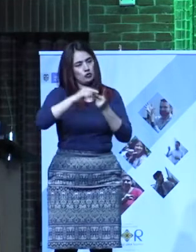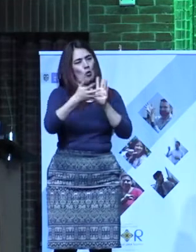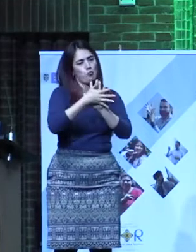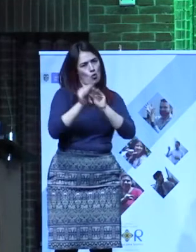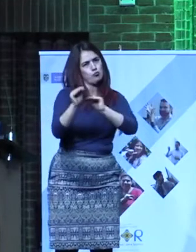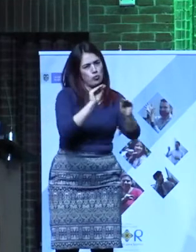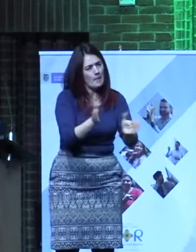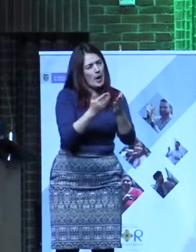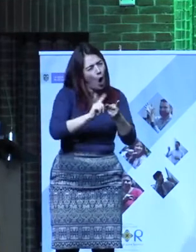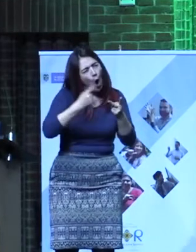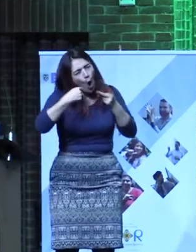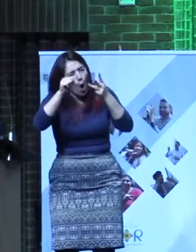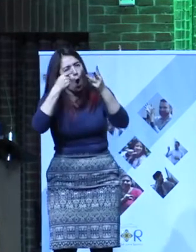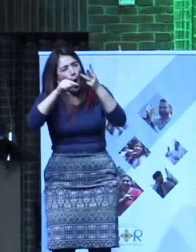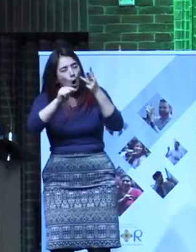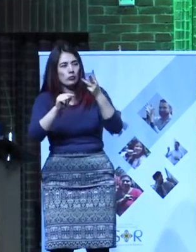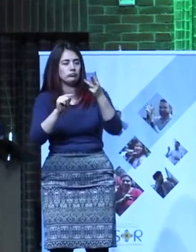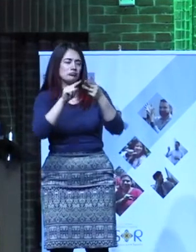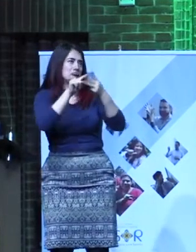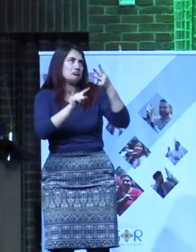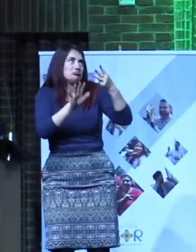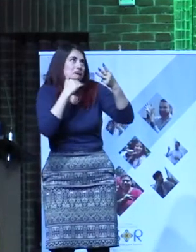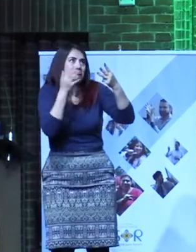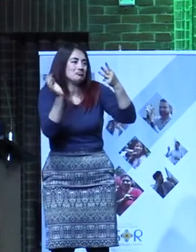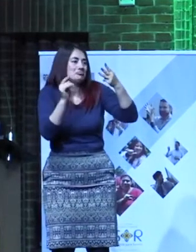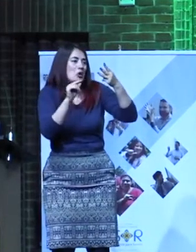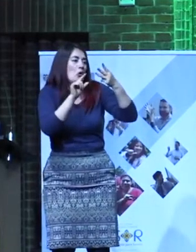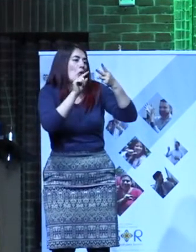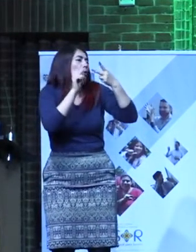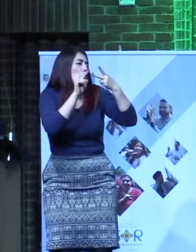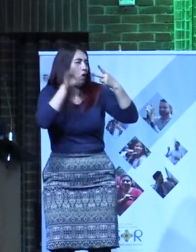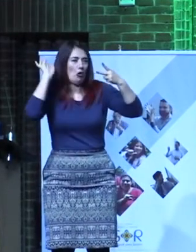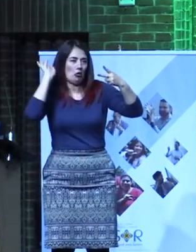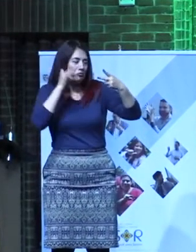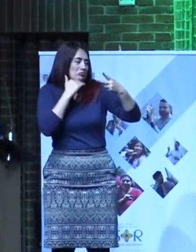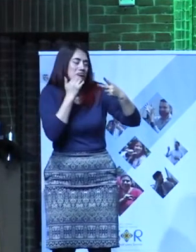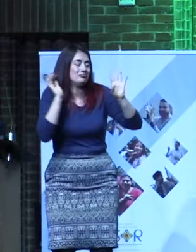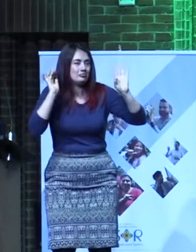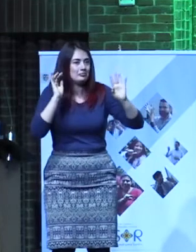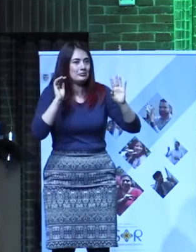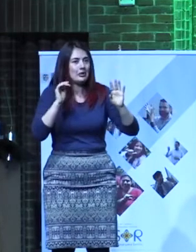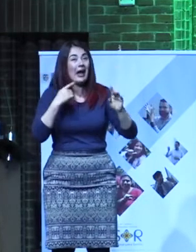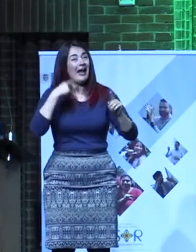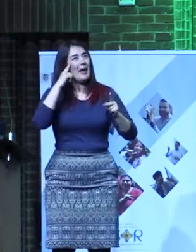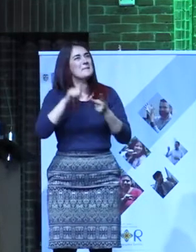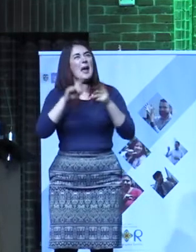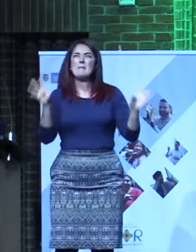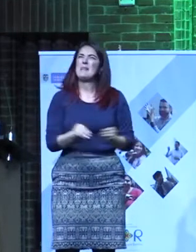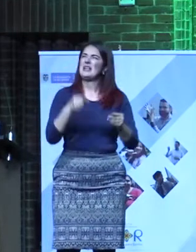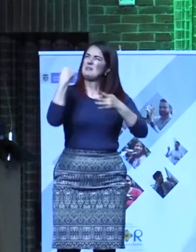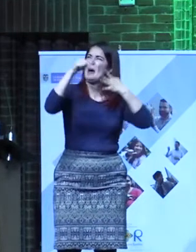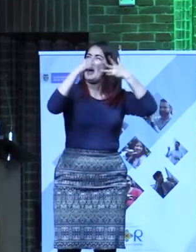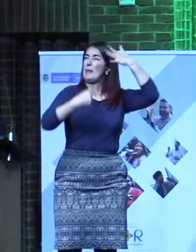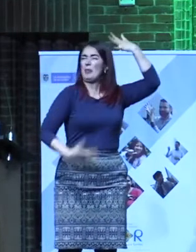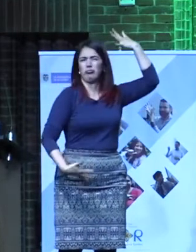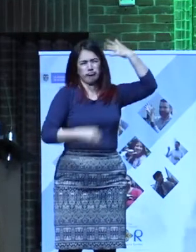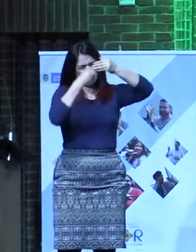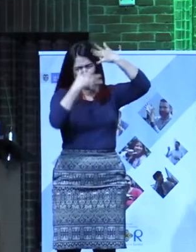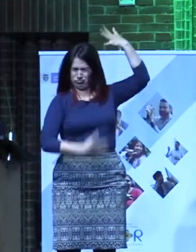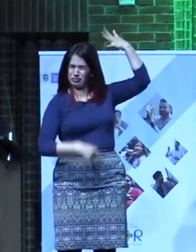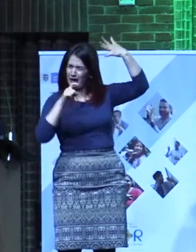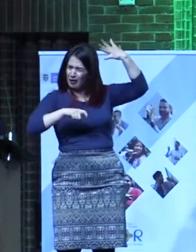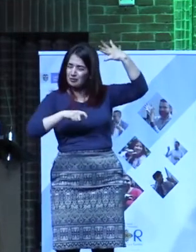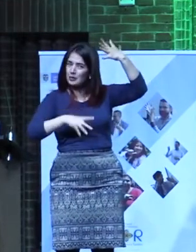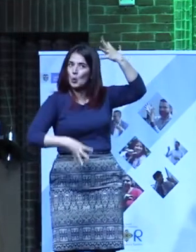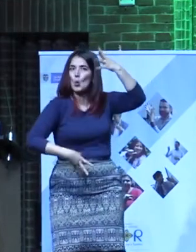modelos destacarían? Bueno, no tienen que ser 3. Si son menos, uno a veces piensa que entre más cosas haga mejor, pero en realidad